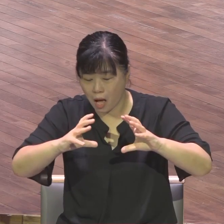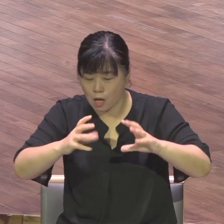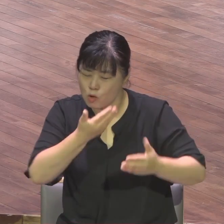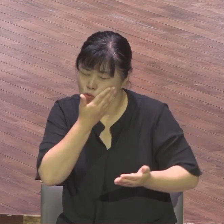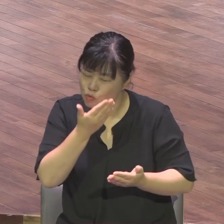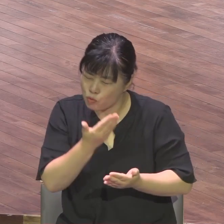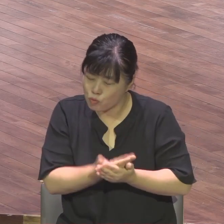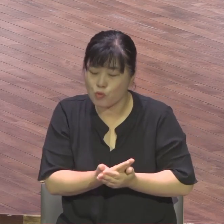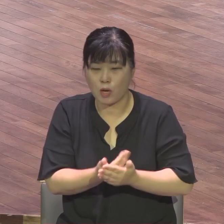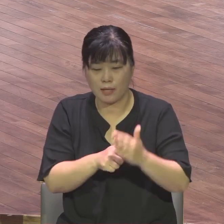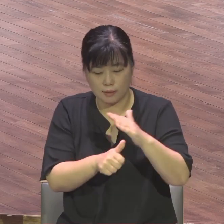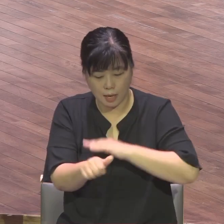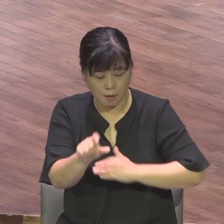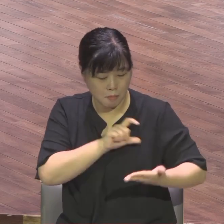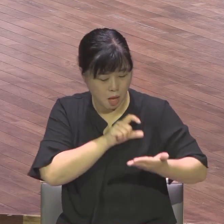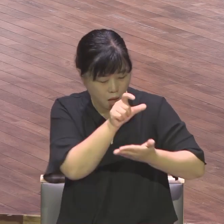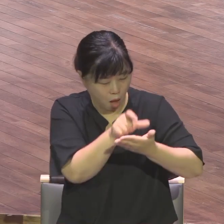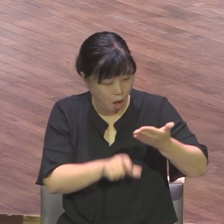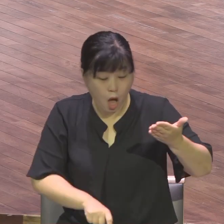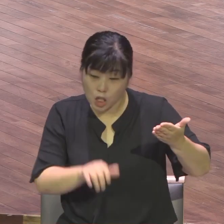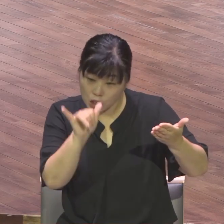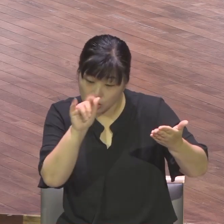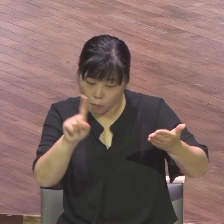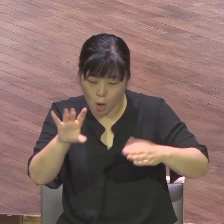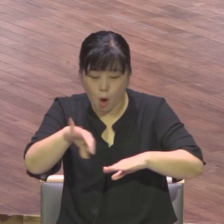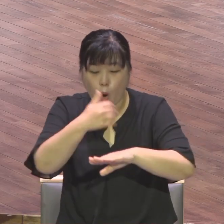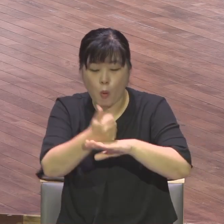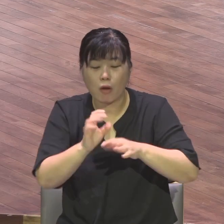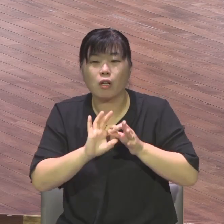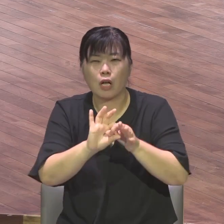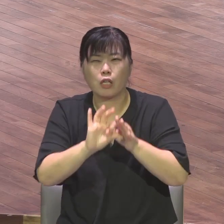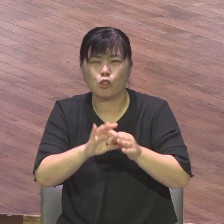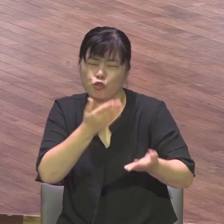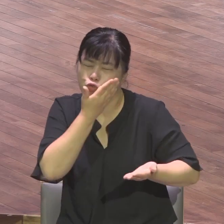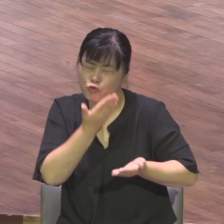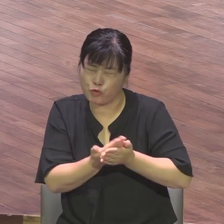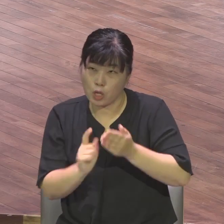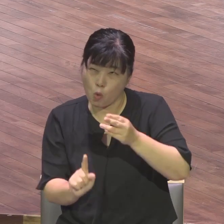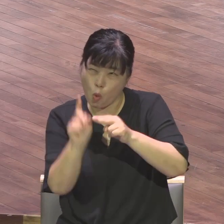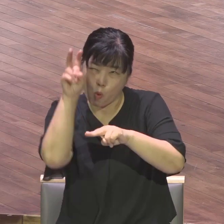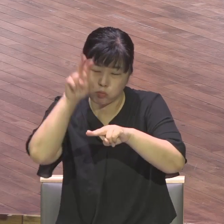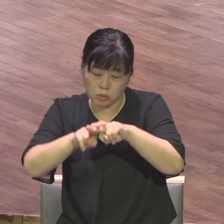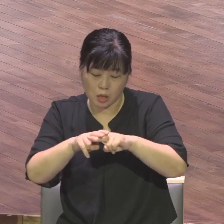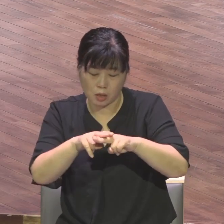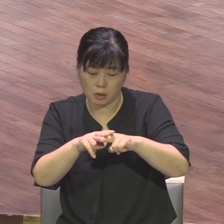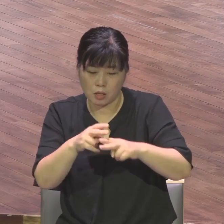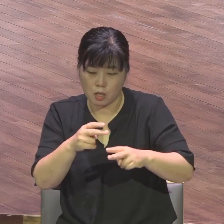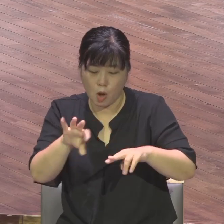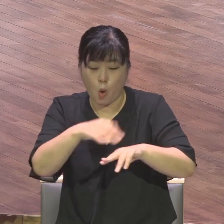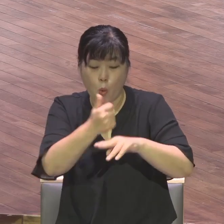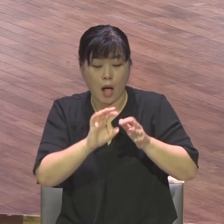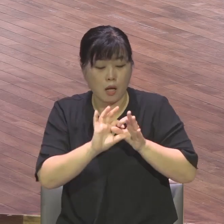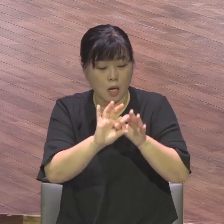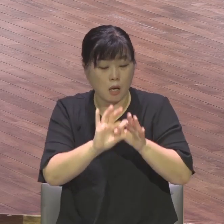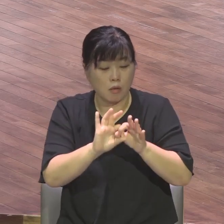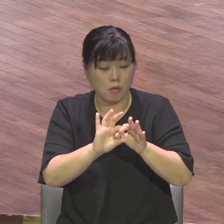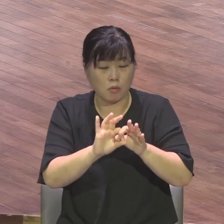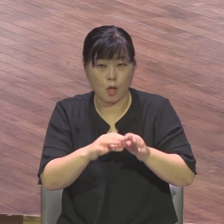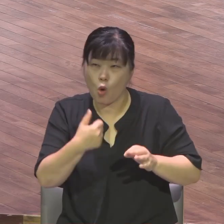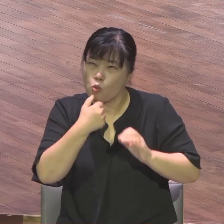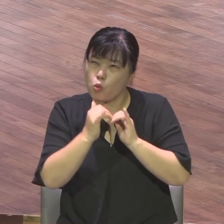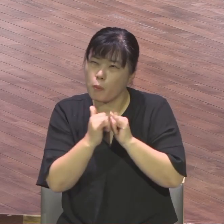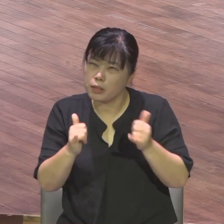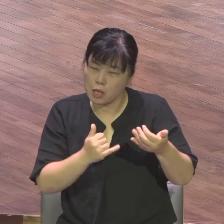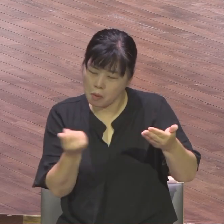인물이 나와요. 자, 여러 명이 등장하는데, 자, 이들은요 사도 바울이 로마에 가기 전부터